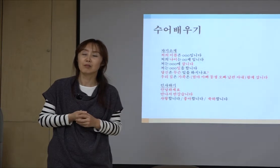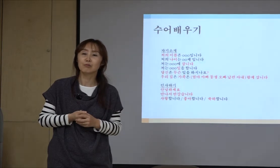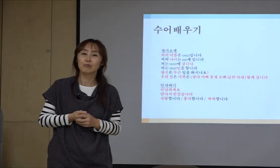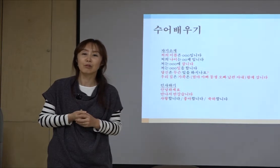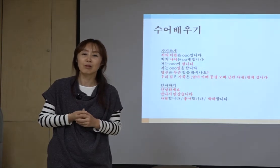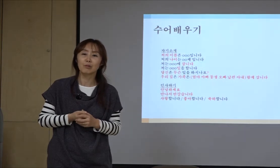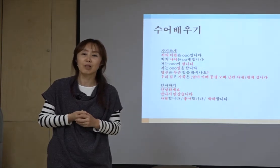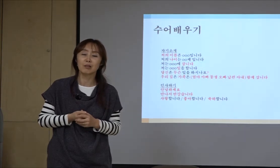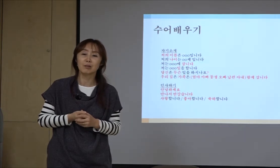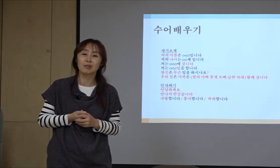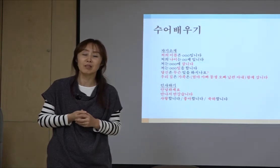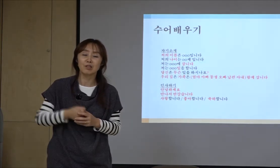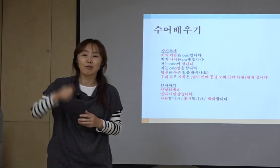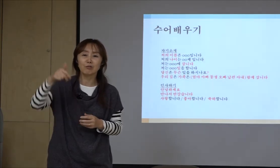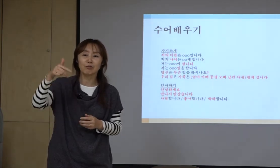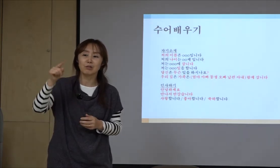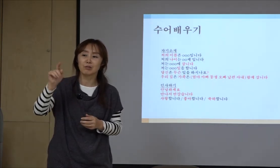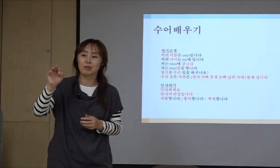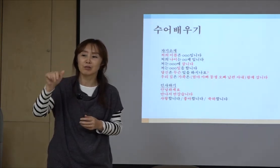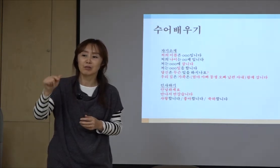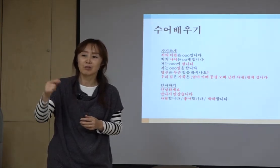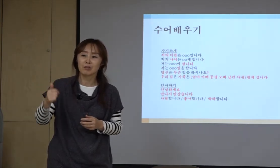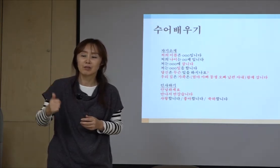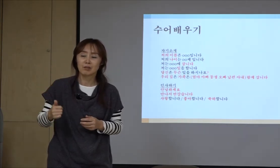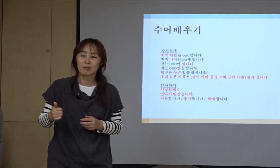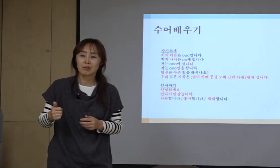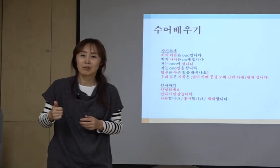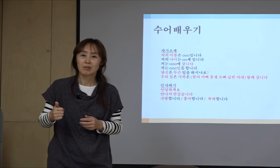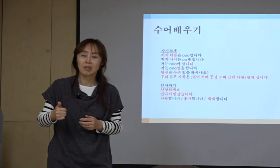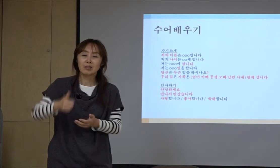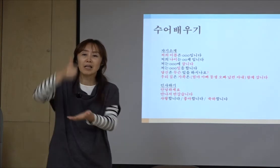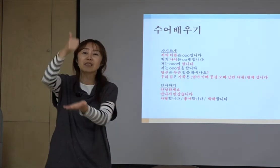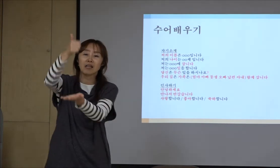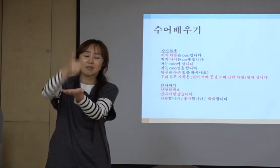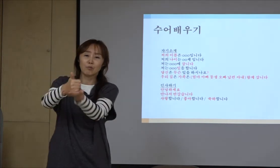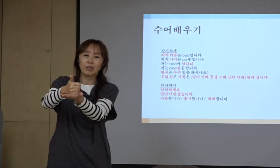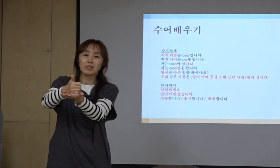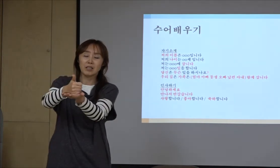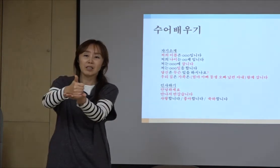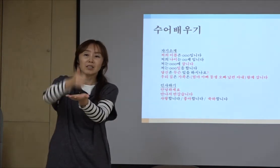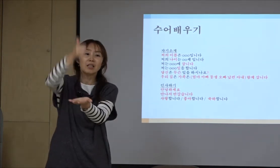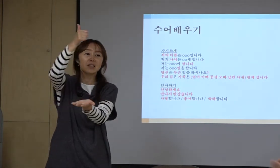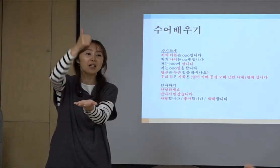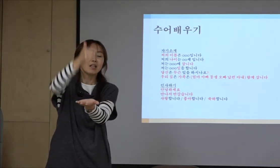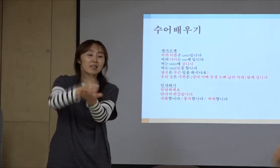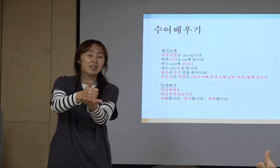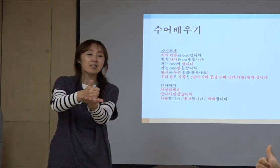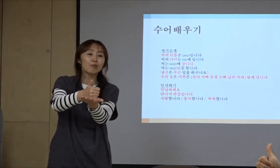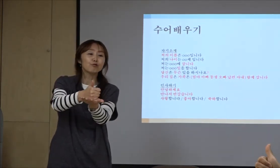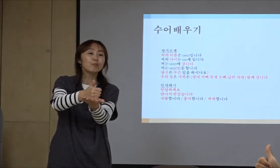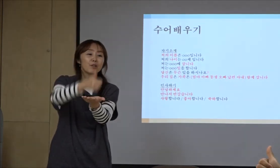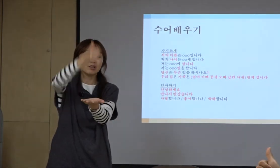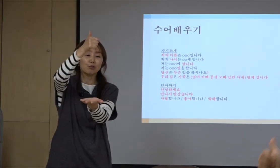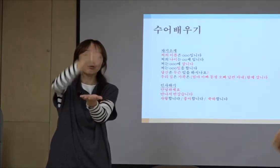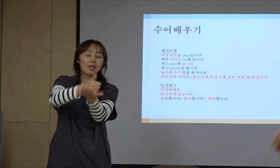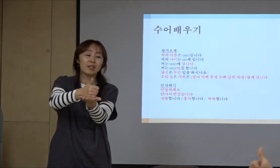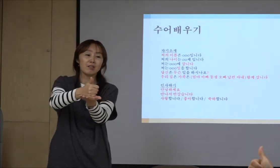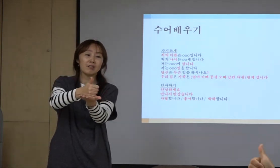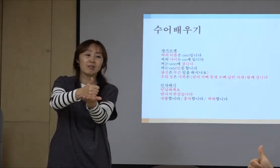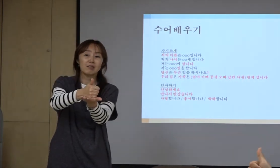장군은 수학 한 번도 안 해봤는데. 대장. 아 대장. 대장. 대장. 이게 대장 우두머리 이런 수화예요.